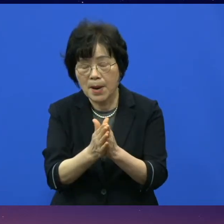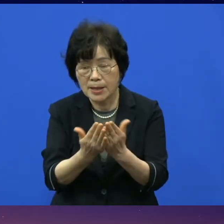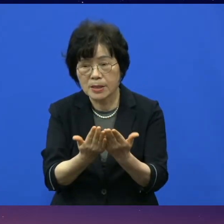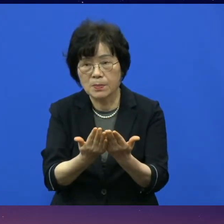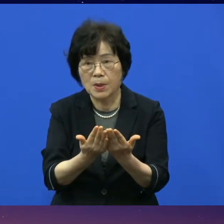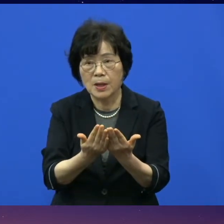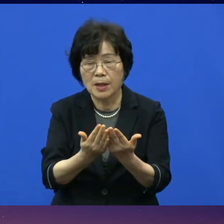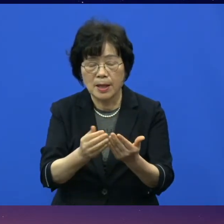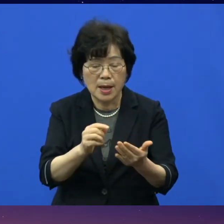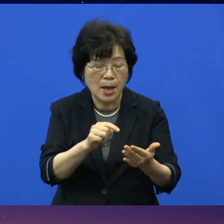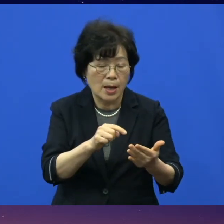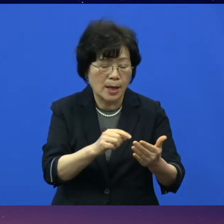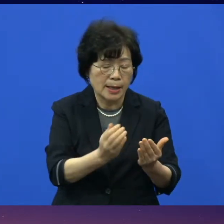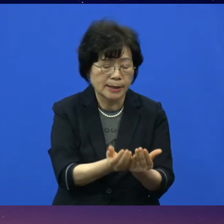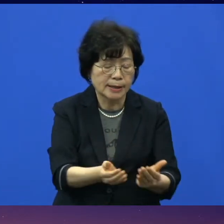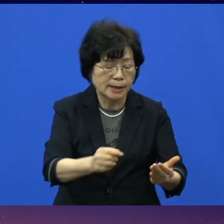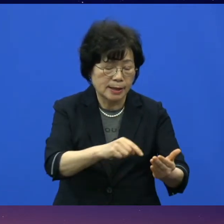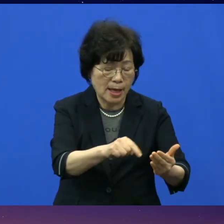얘기는 내용의 싸움이에요.